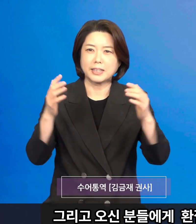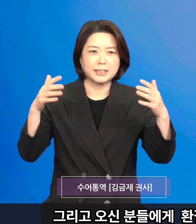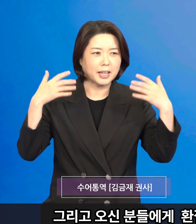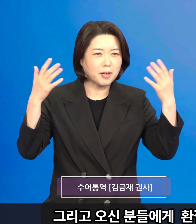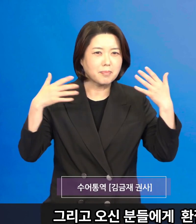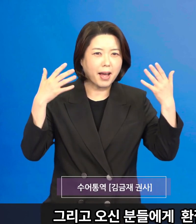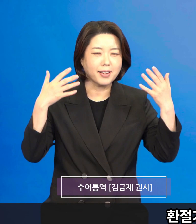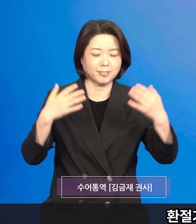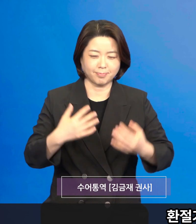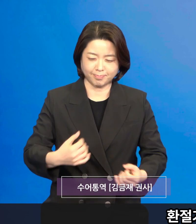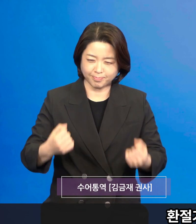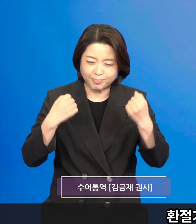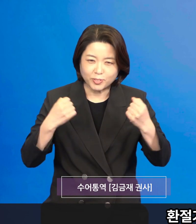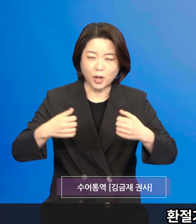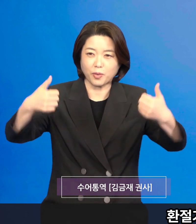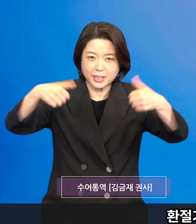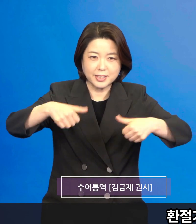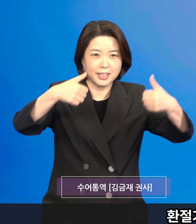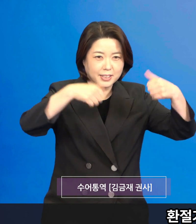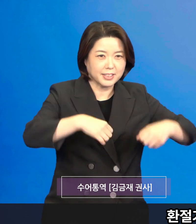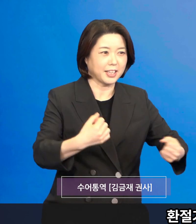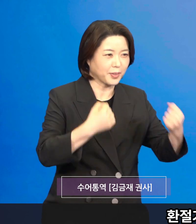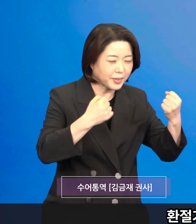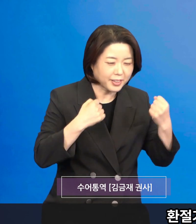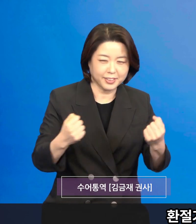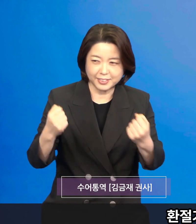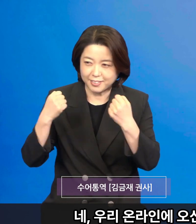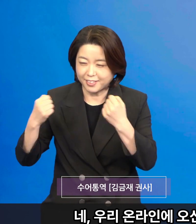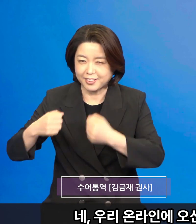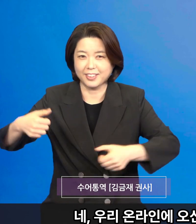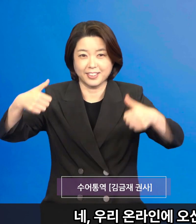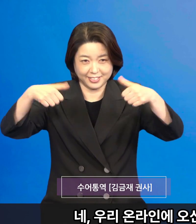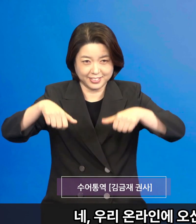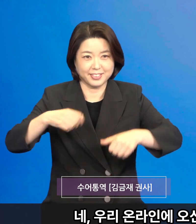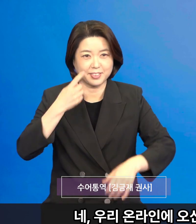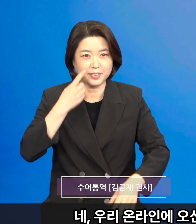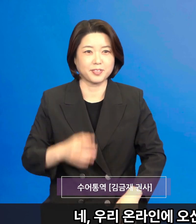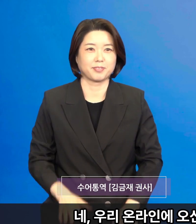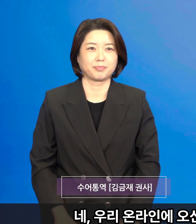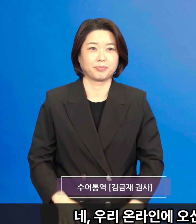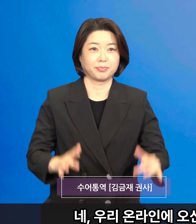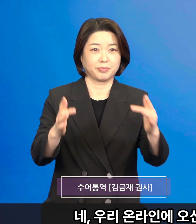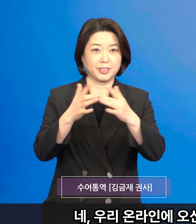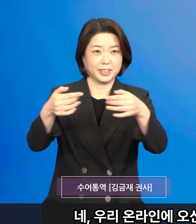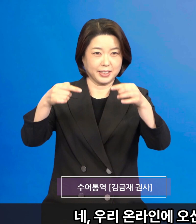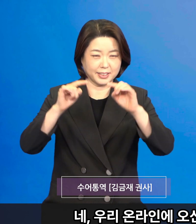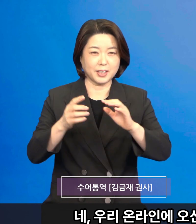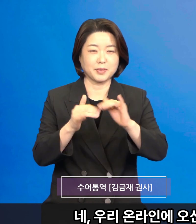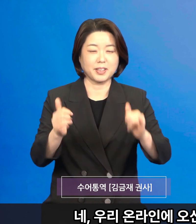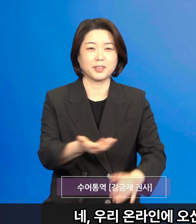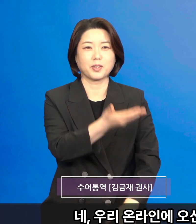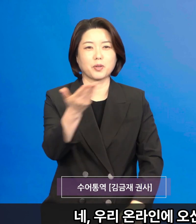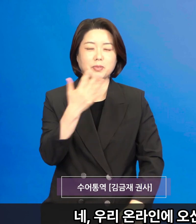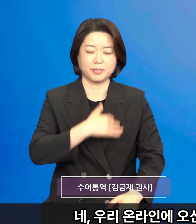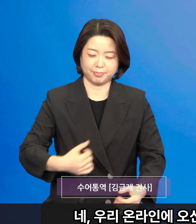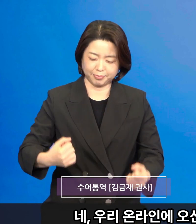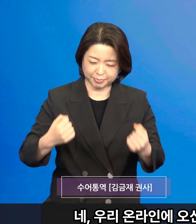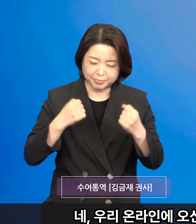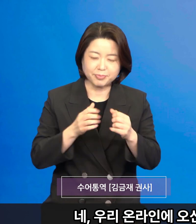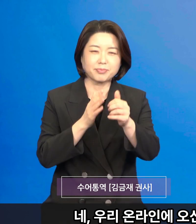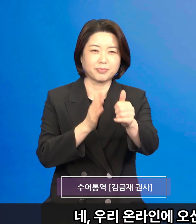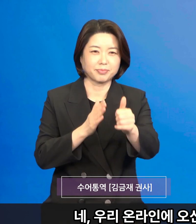강건하십시오. 인사하겠습니다. 환절기 강건하십시오. 네, 우리 온라인에 오신 분들도 강건하시길